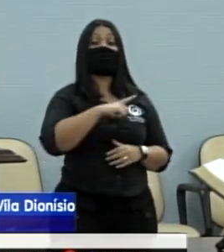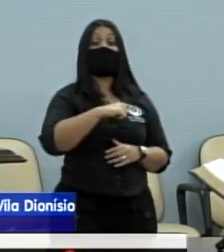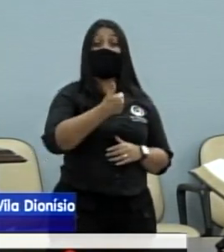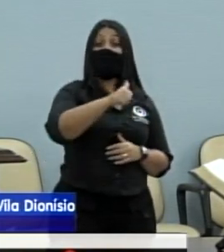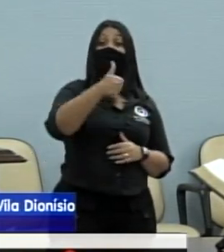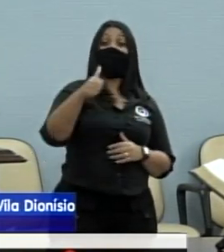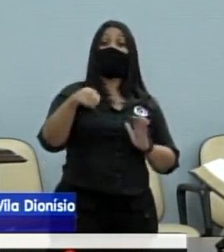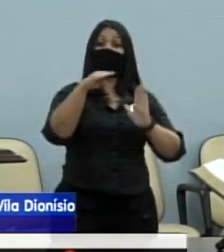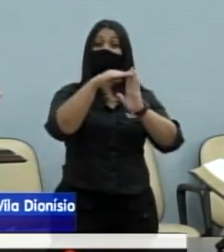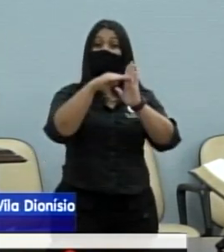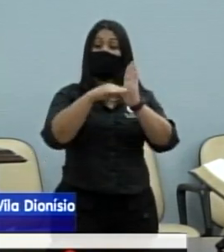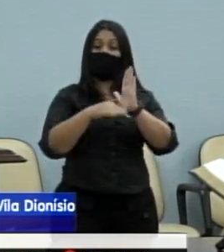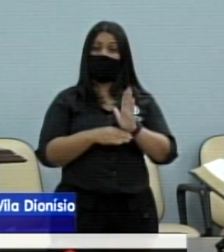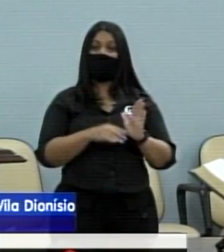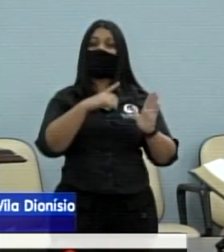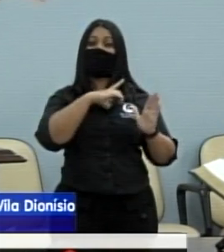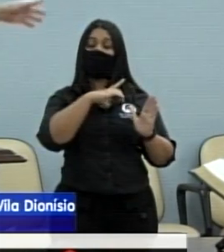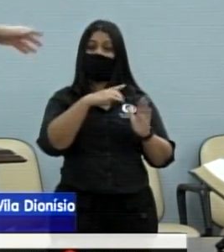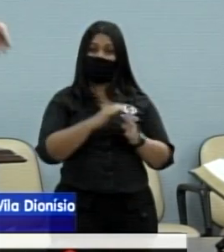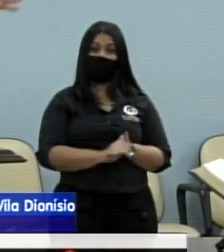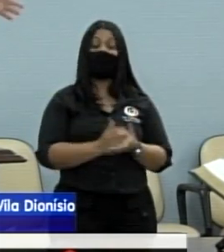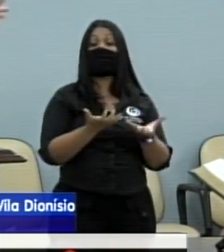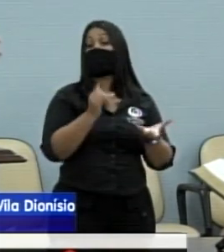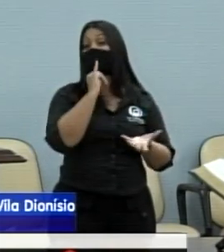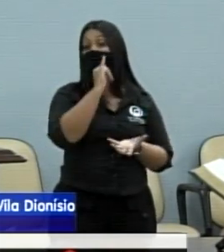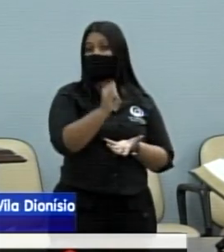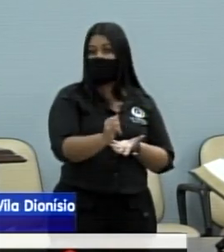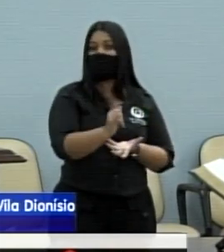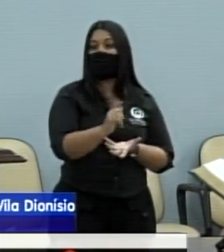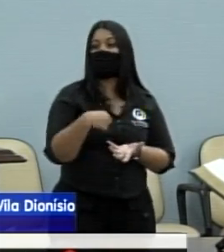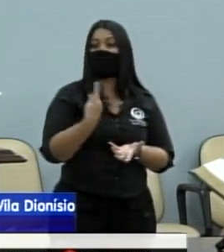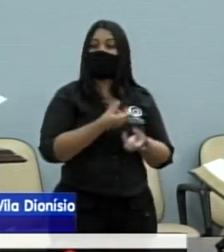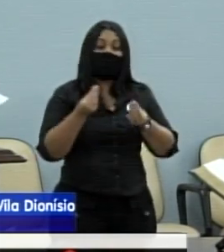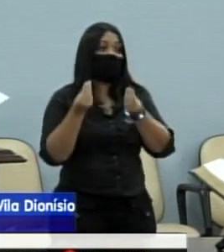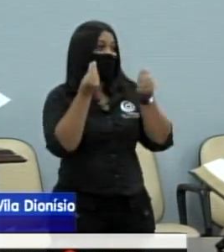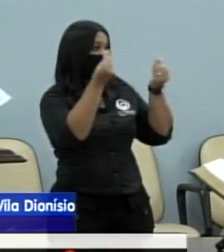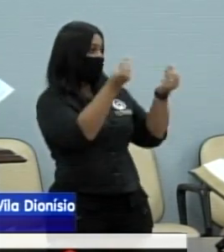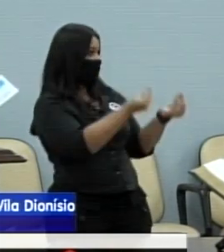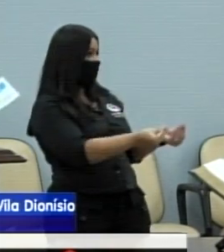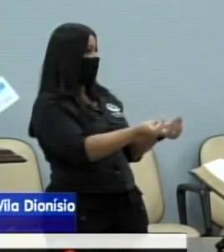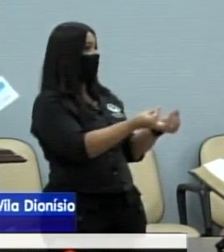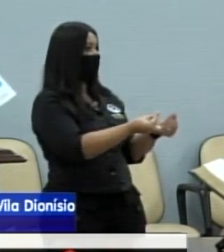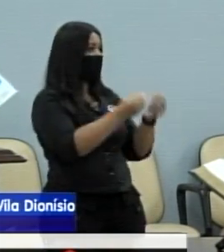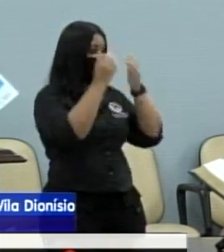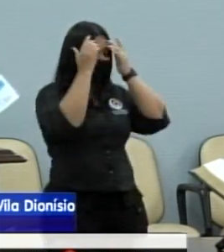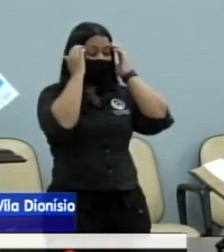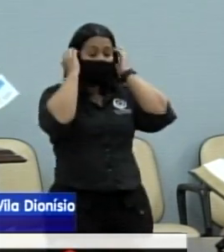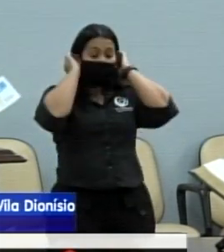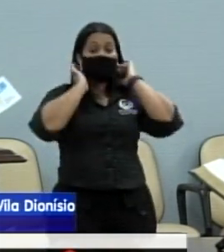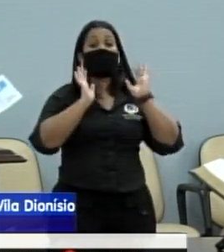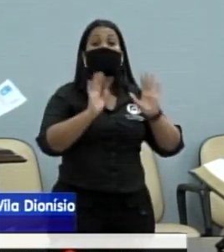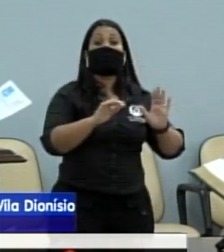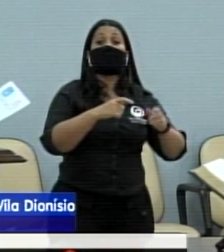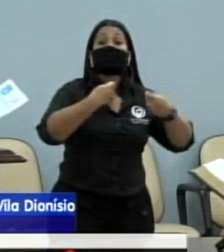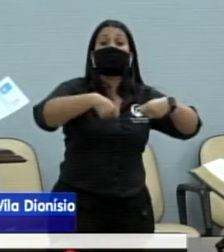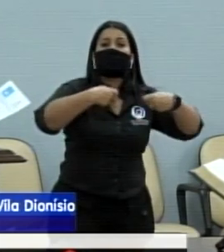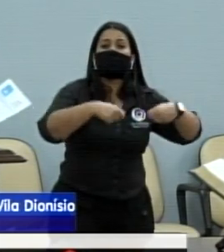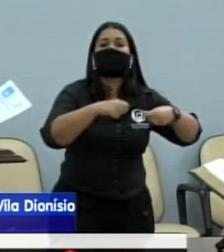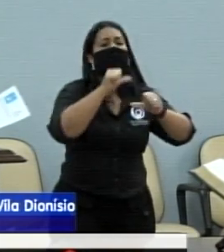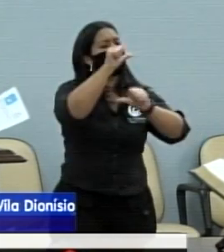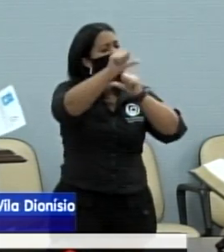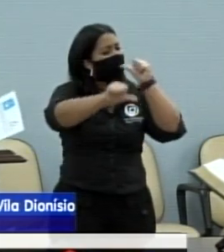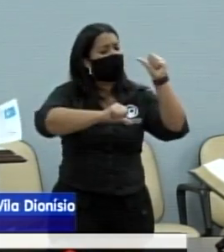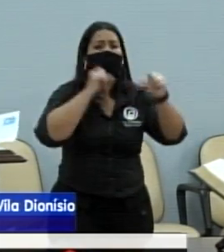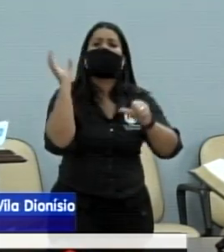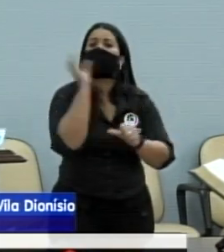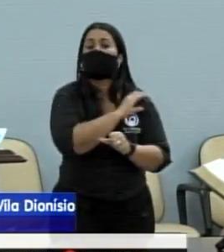medidas aqui, não sei se, né? Eu gostaria de deixar registrado que a gente está entregando isso aqui também, né? Mas tem que ser mudado de forma